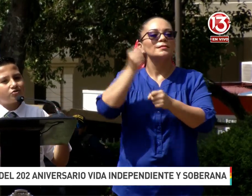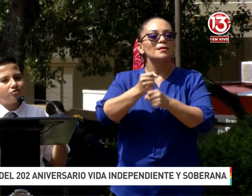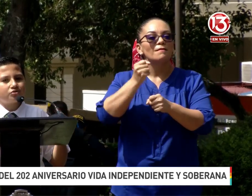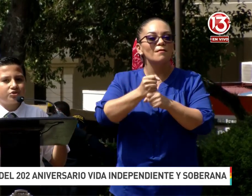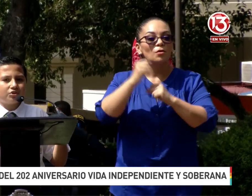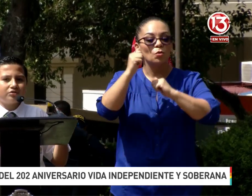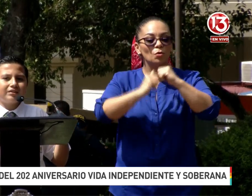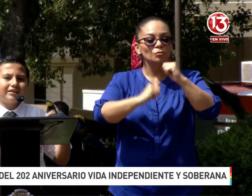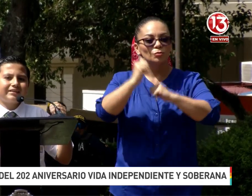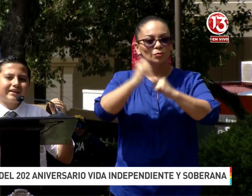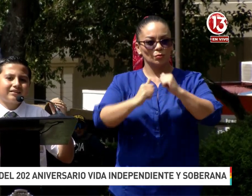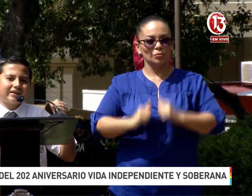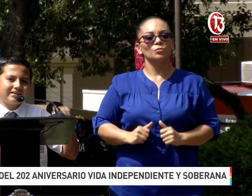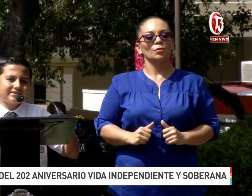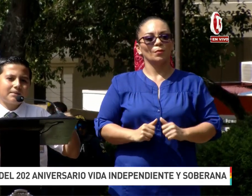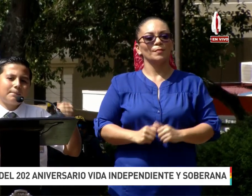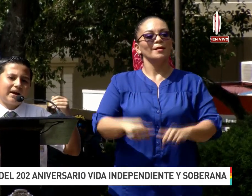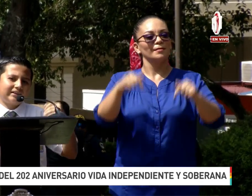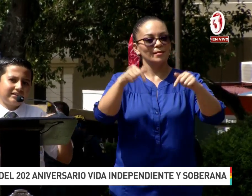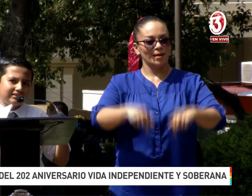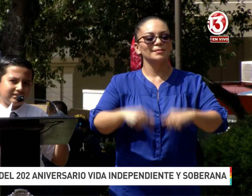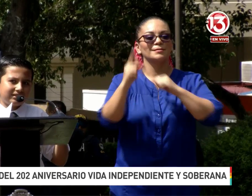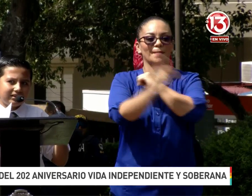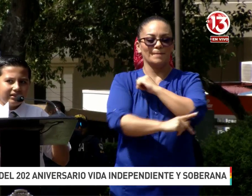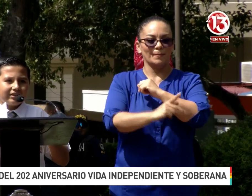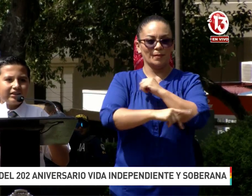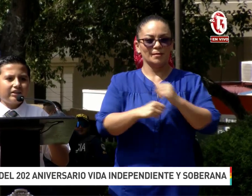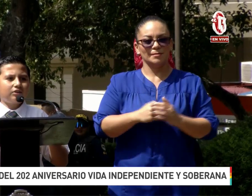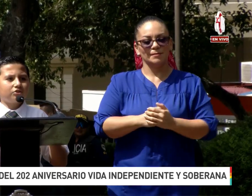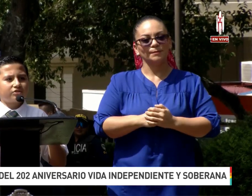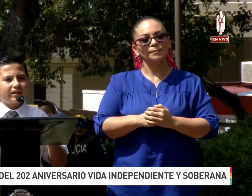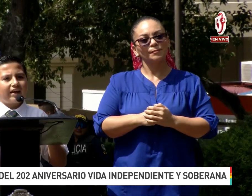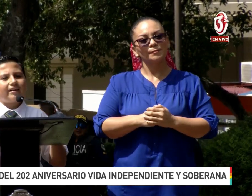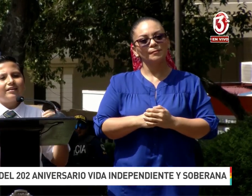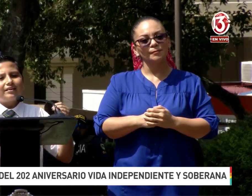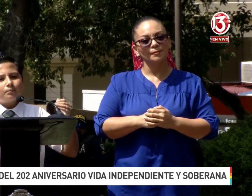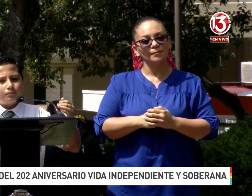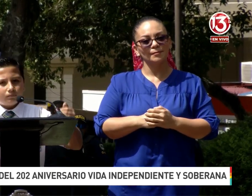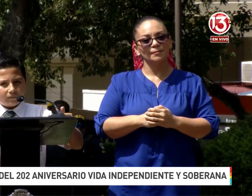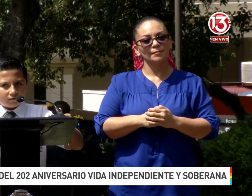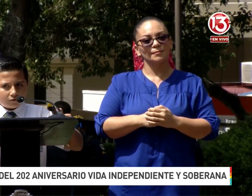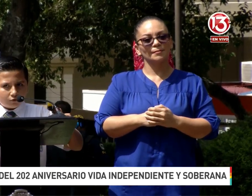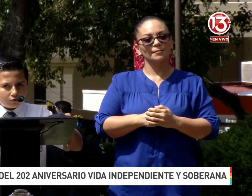la construcción de este país, y los que